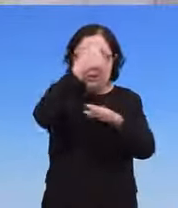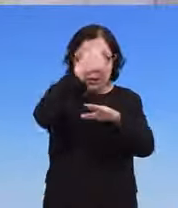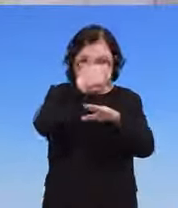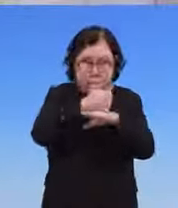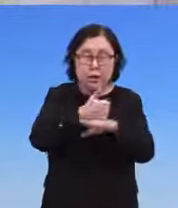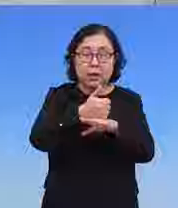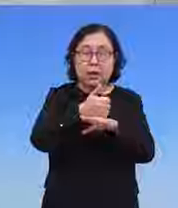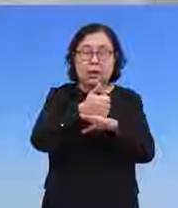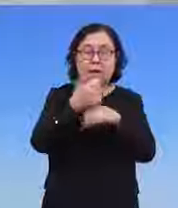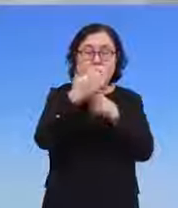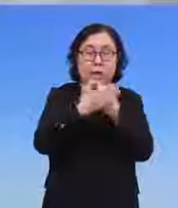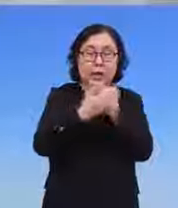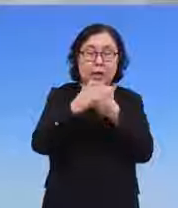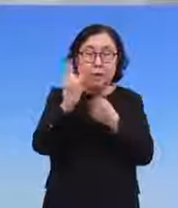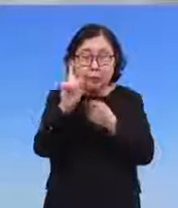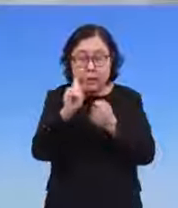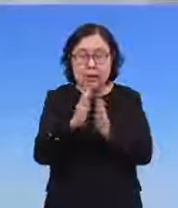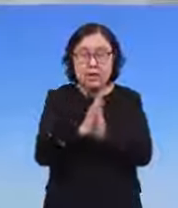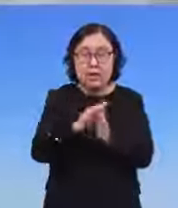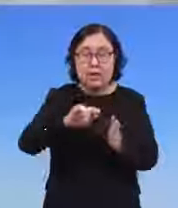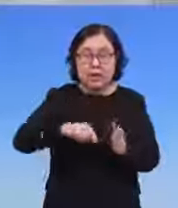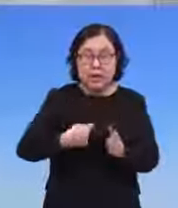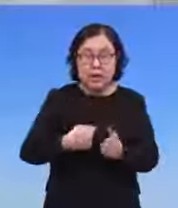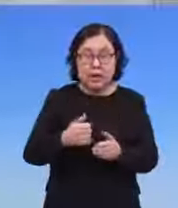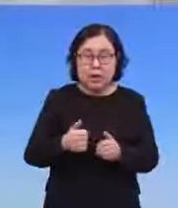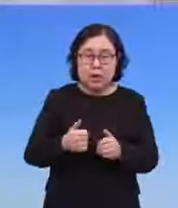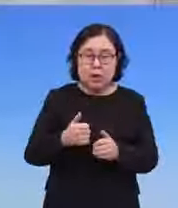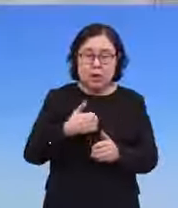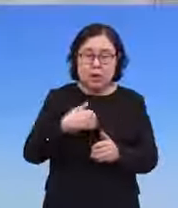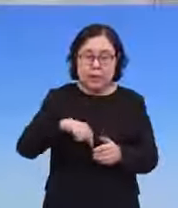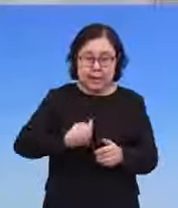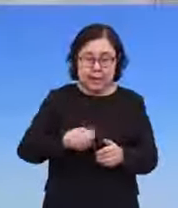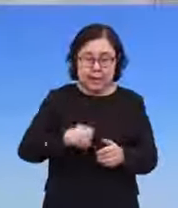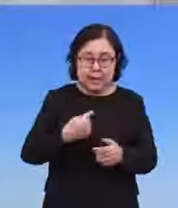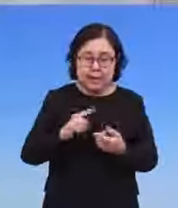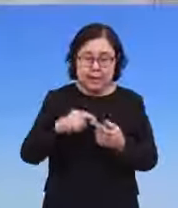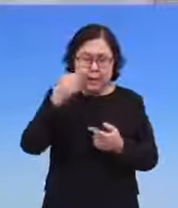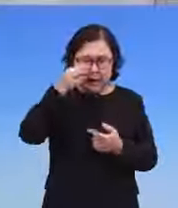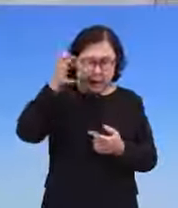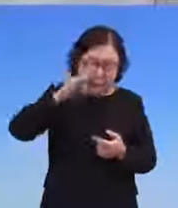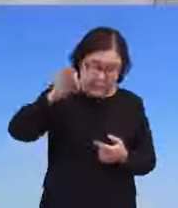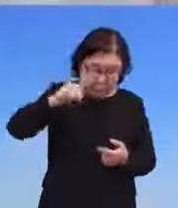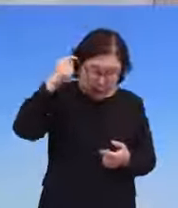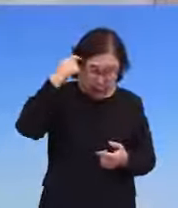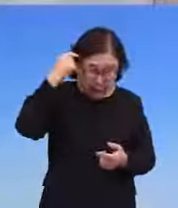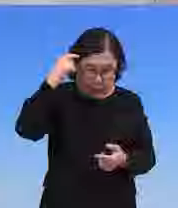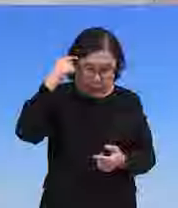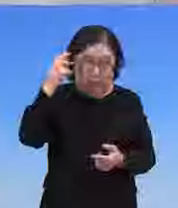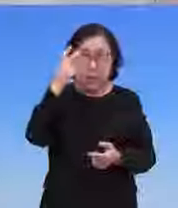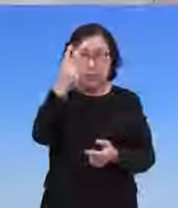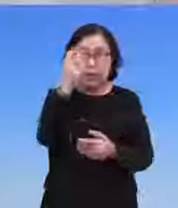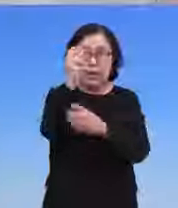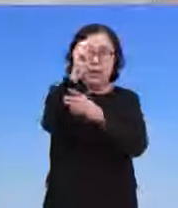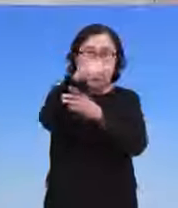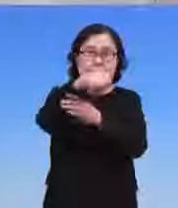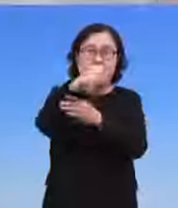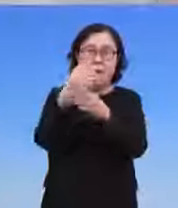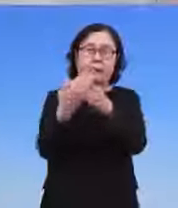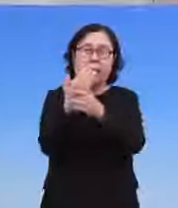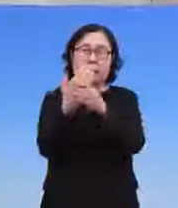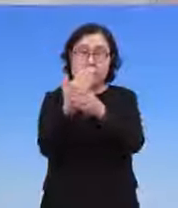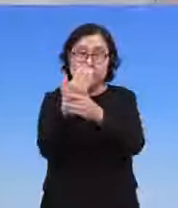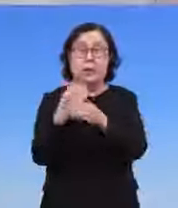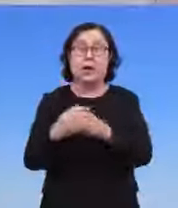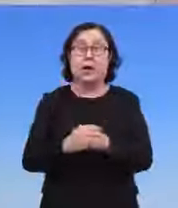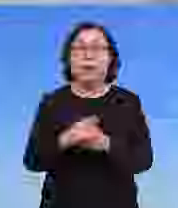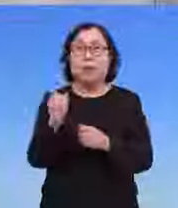뭐냐? 이렇게 세례 요한이 자기 존재를 별로 중요하지 않은 그런 하찮은 존재로 인식을 하니까 두 가지 열매가